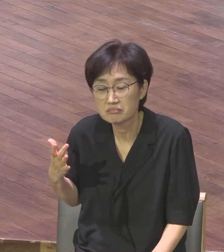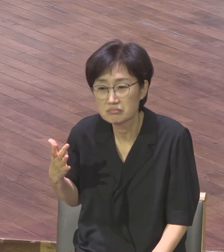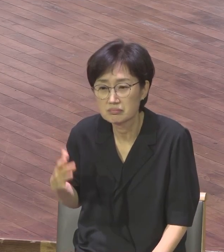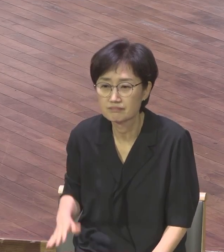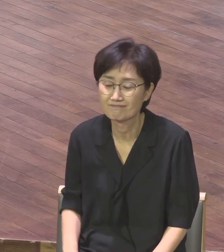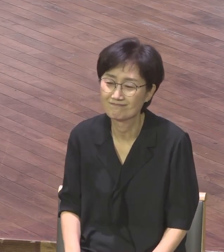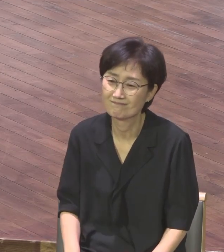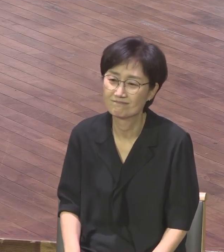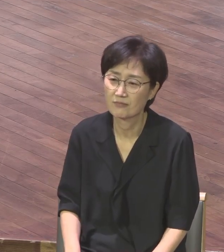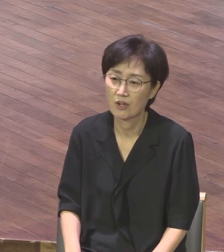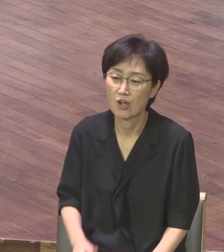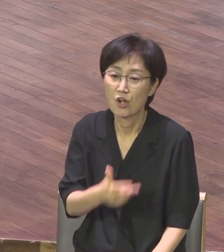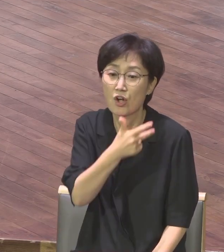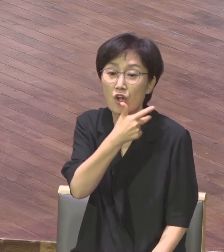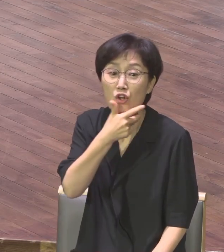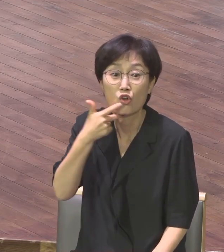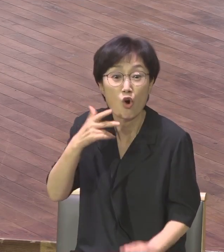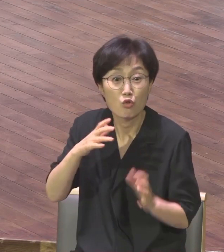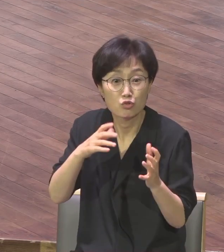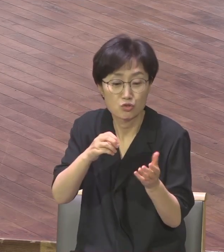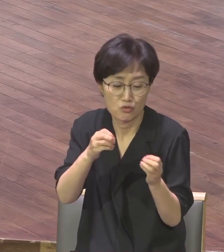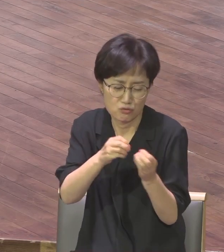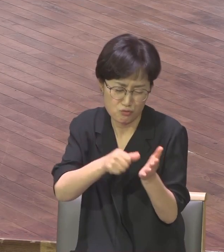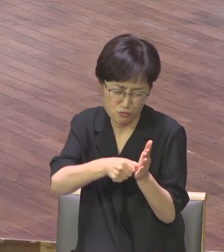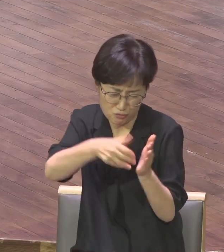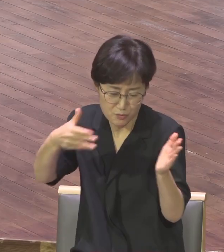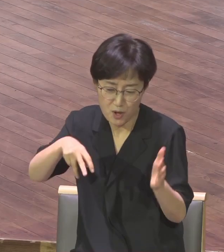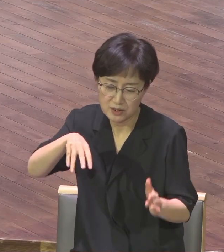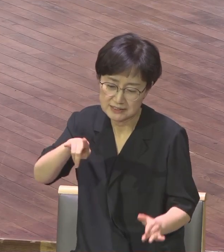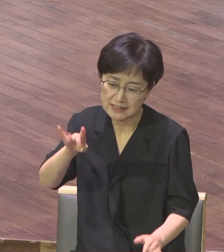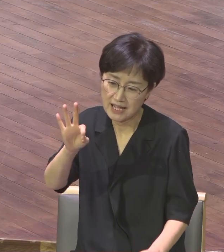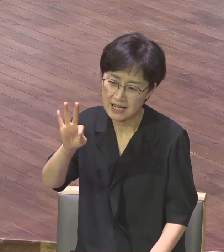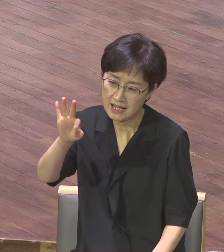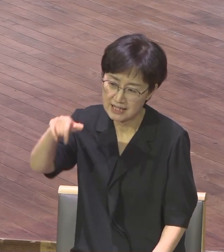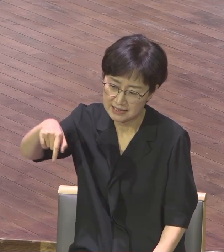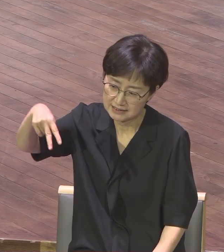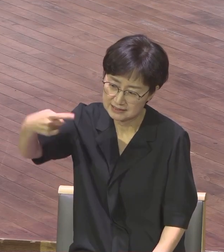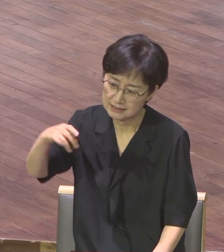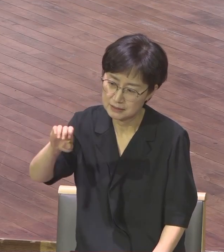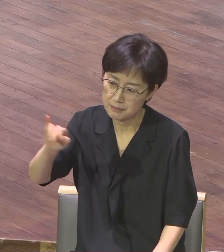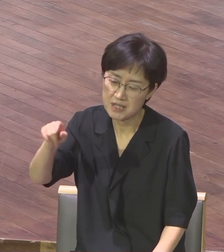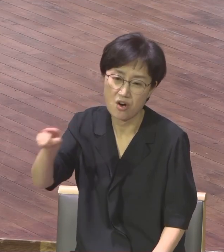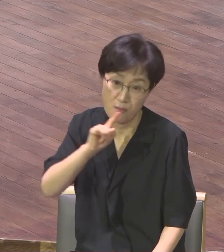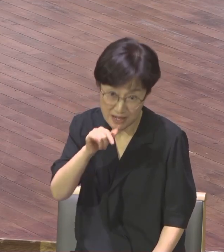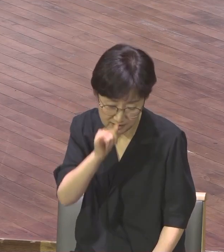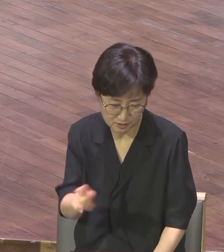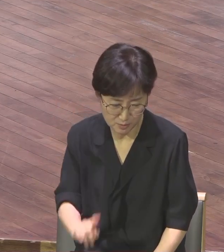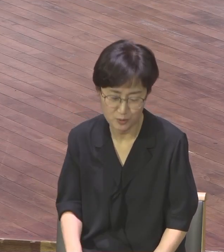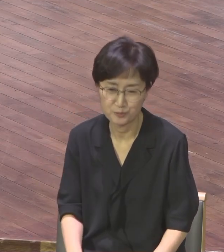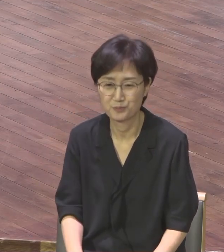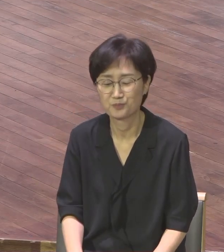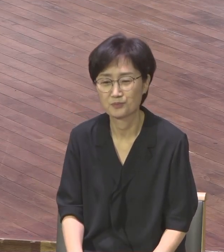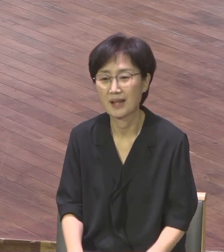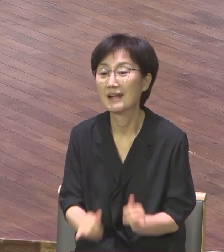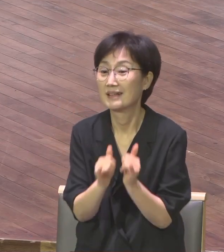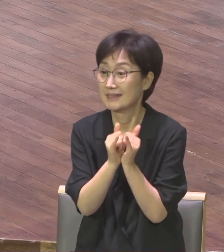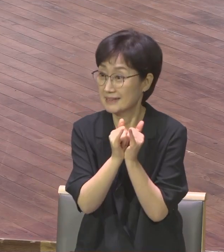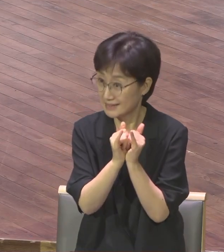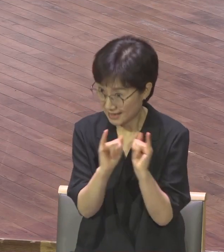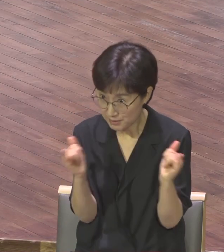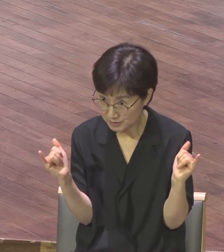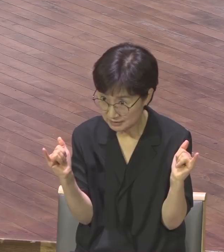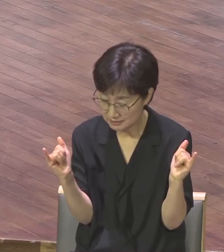영국의 유명한 문호지요 윌리엄 셰익스피어가 이런 말을 했어요. 사람은